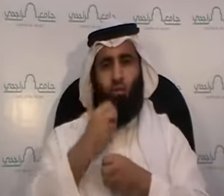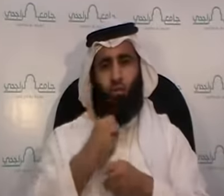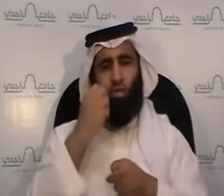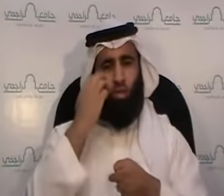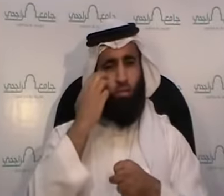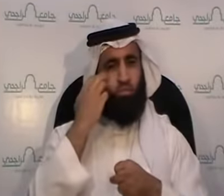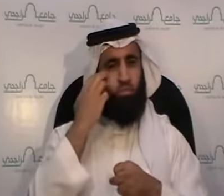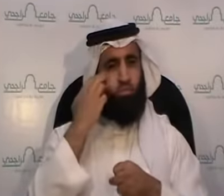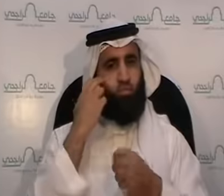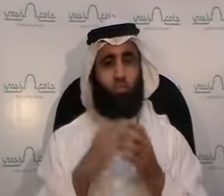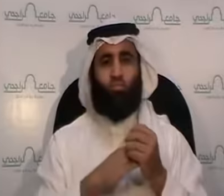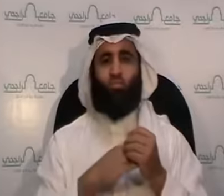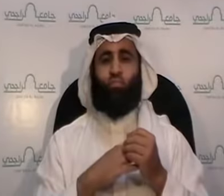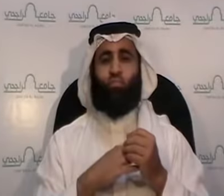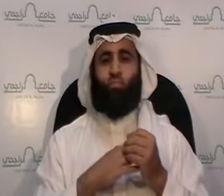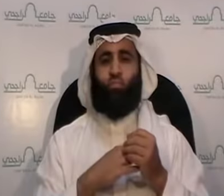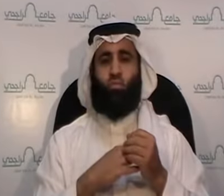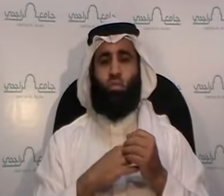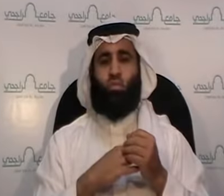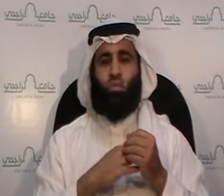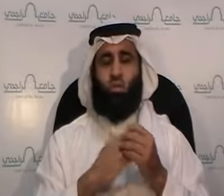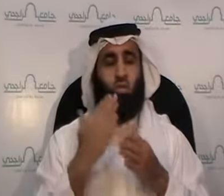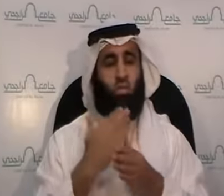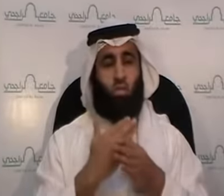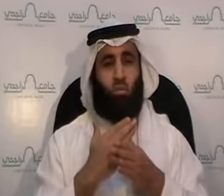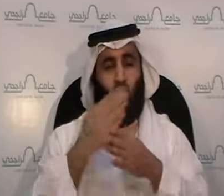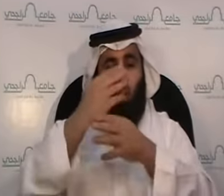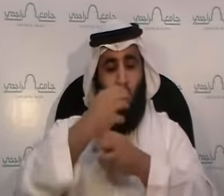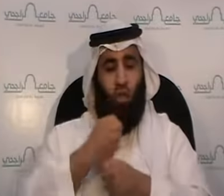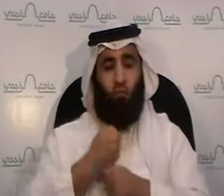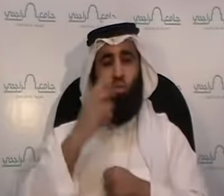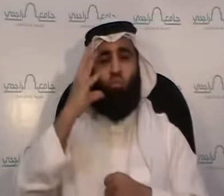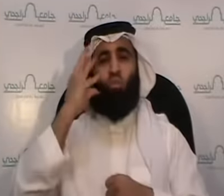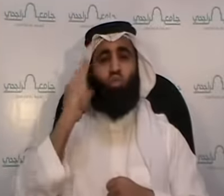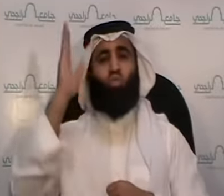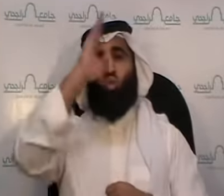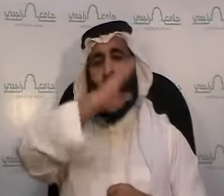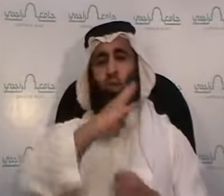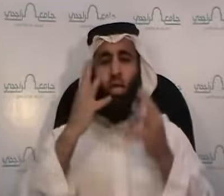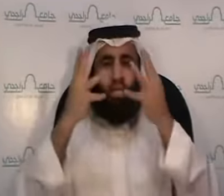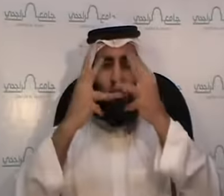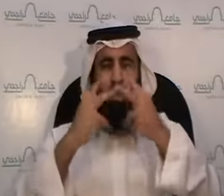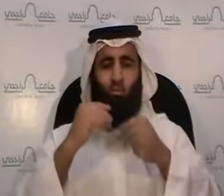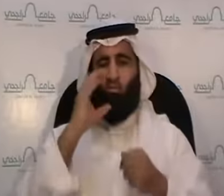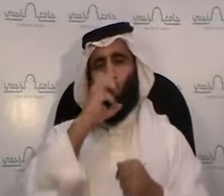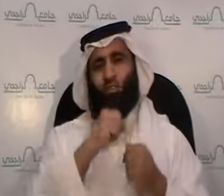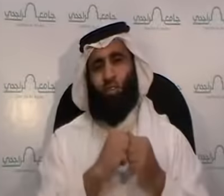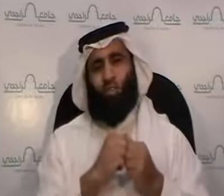ليسلم له دينه وليسلم من الحساب والعقاب. كما عليه ألا يتبع خطو